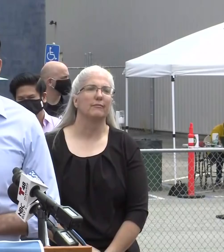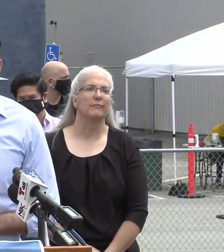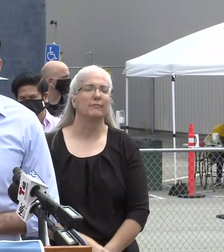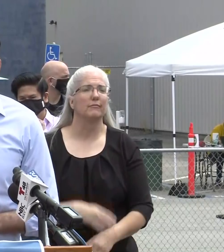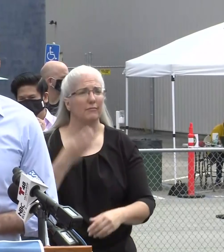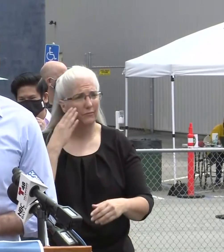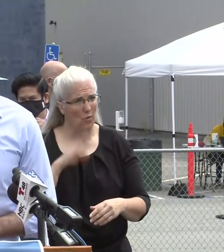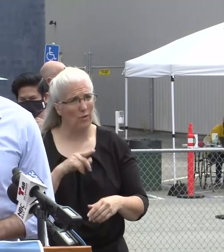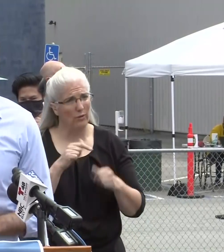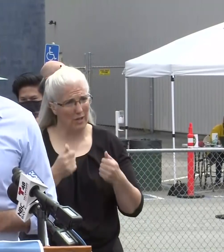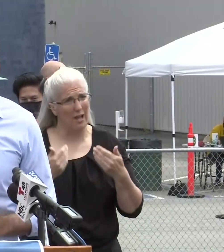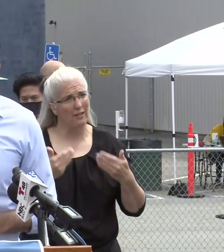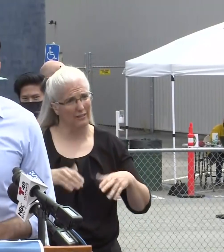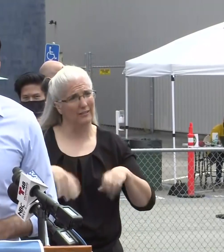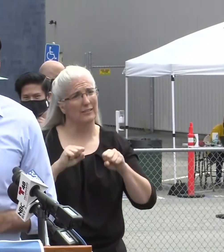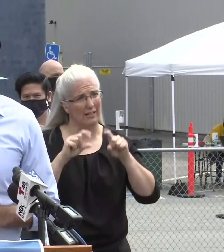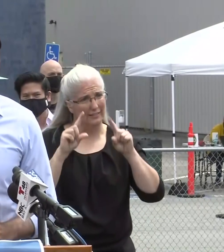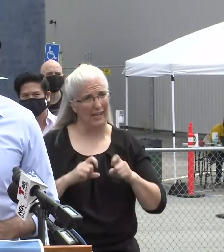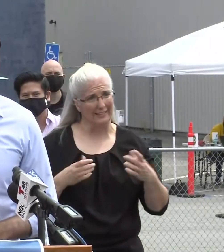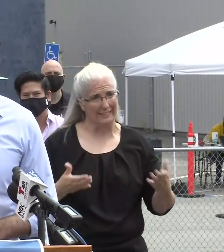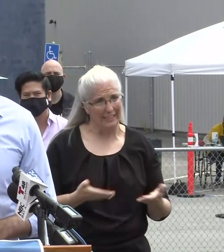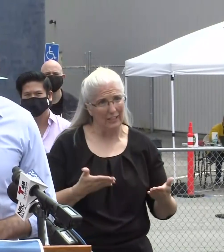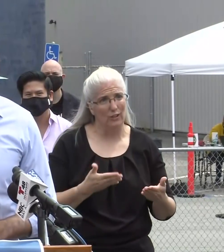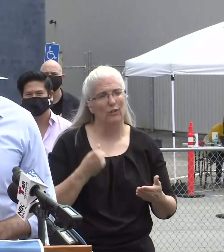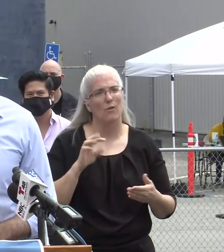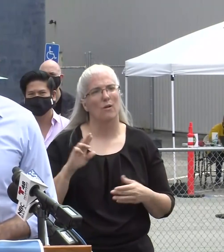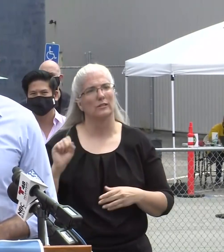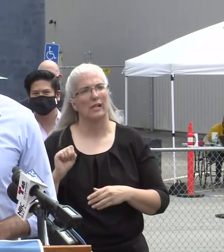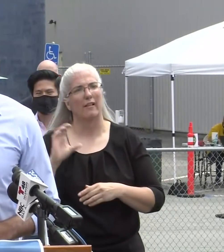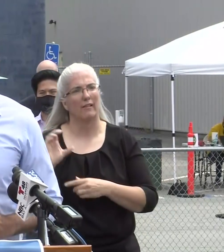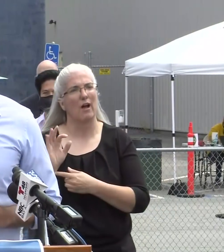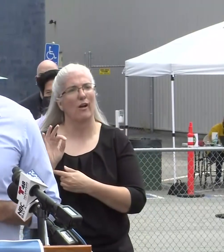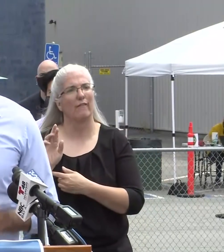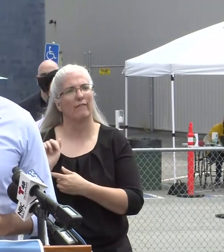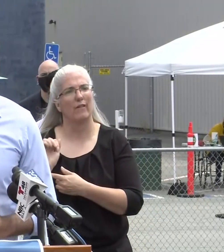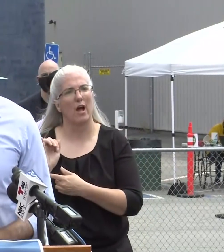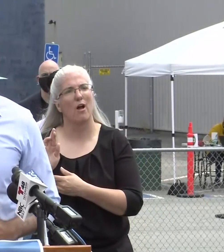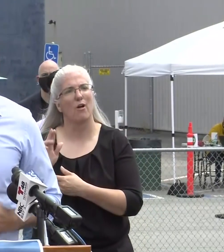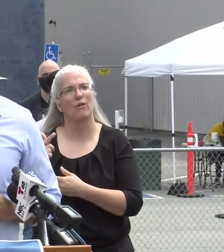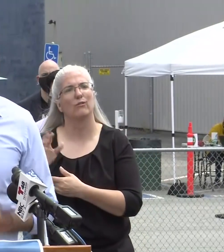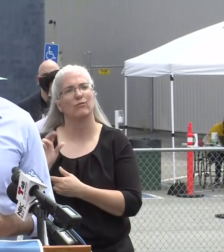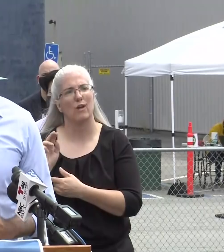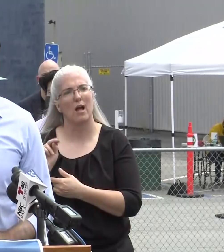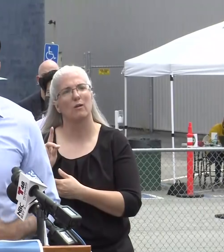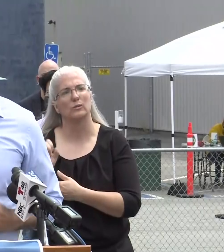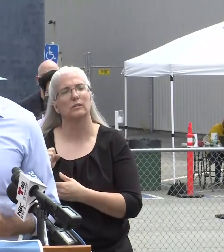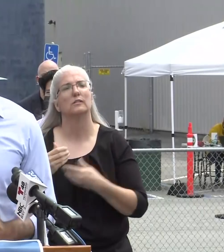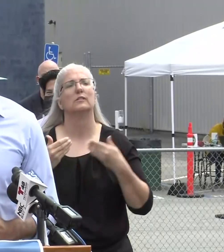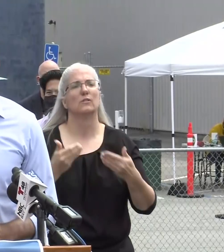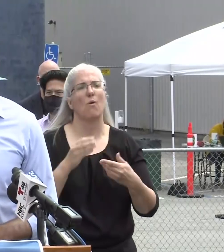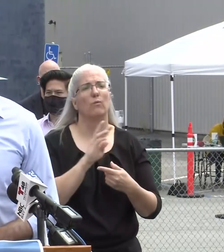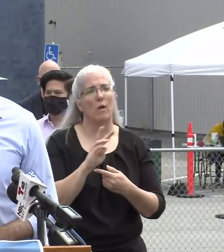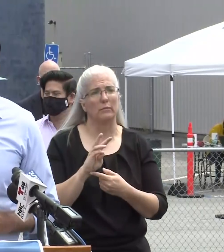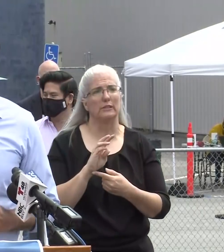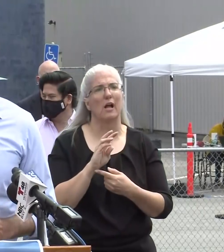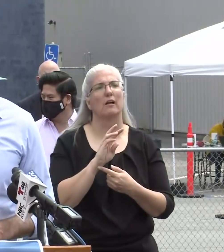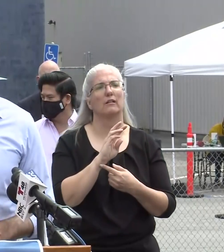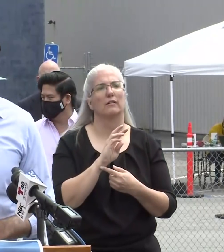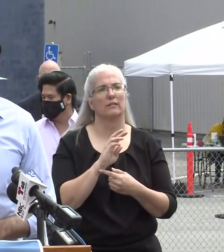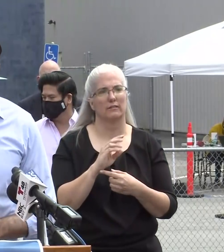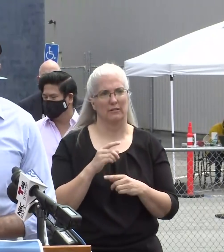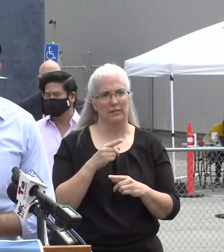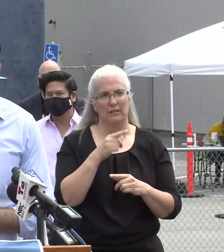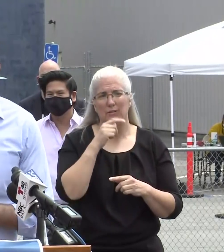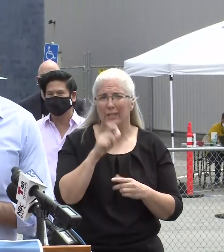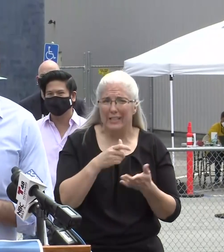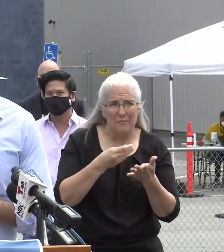County. Just go to sccfreetest.org. You don't need money, you don't need health insurance, and you don't need symptoms. Just come on